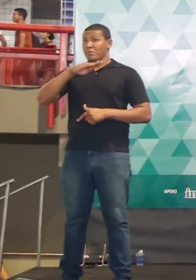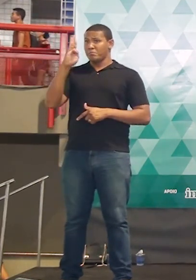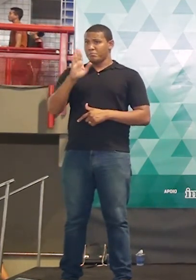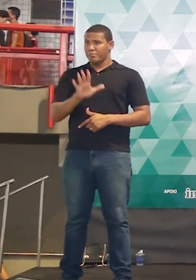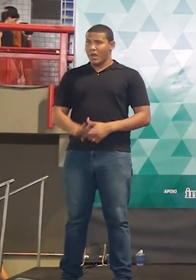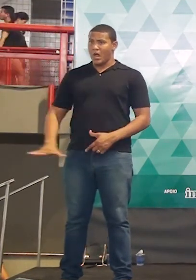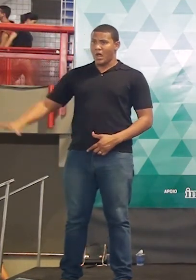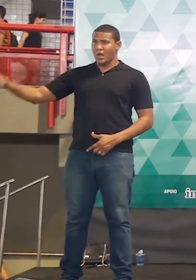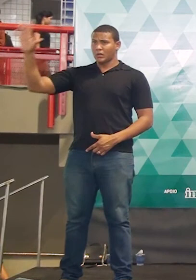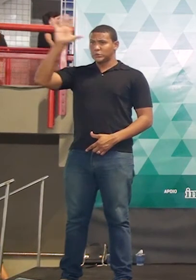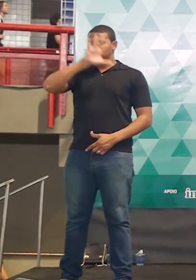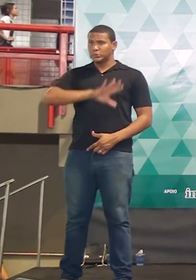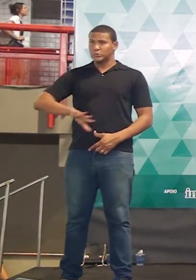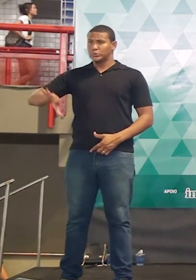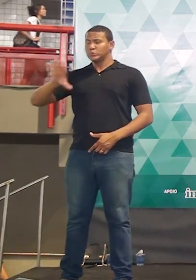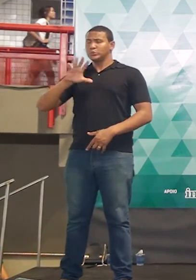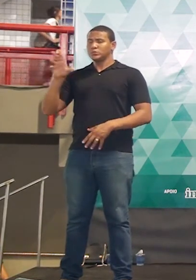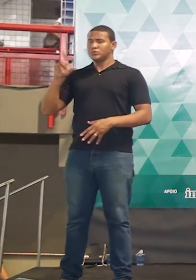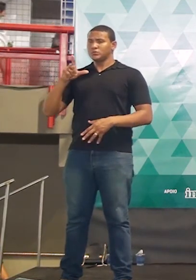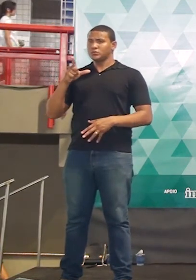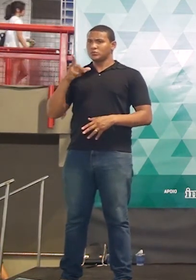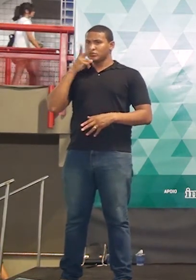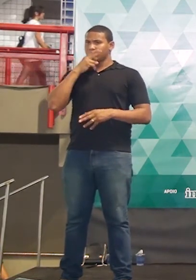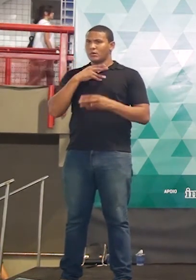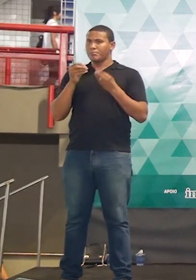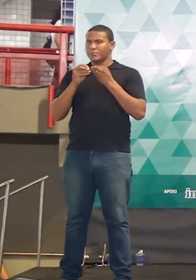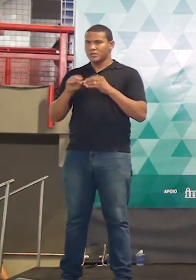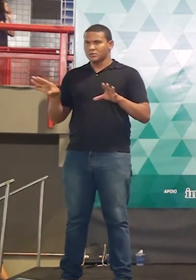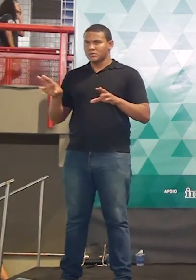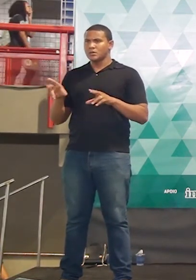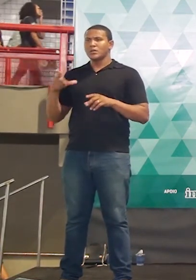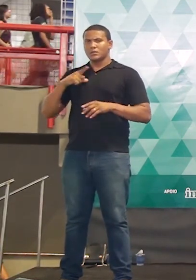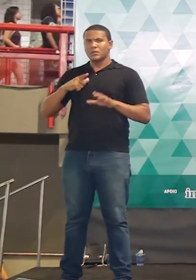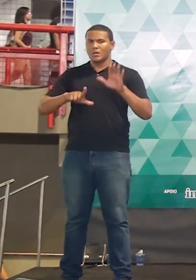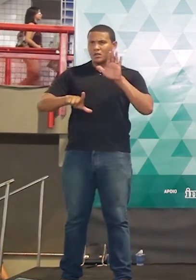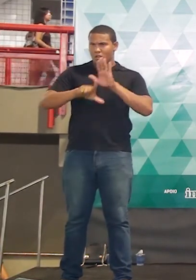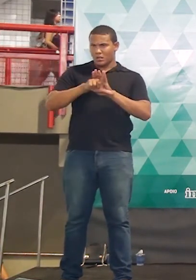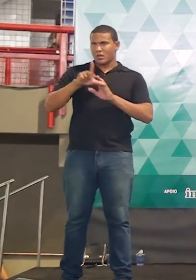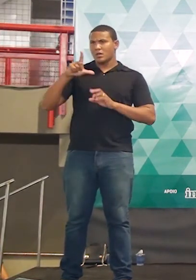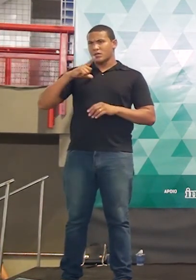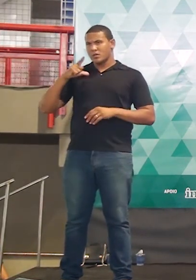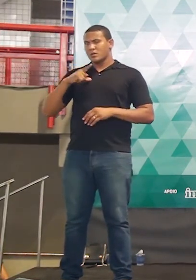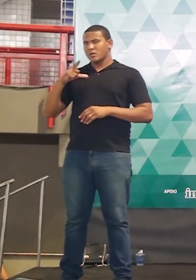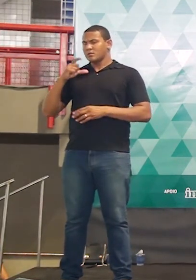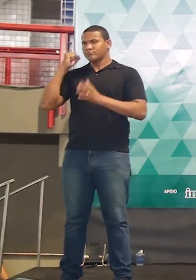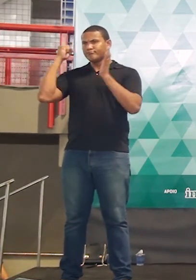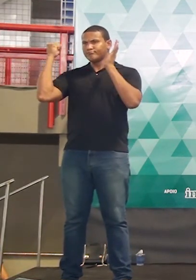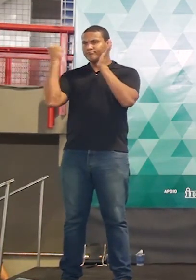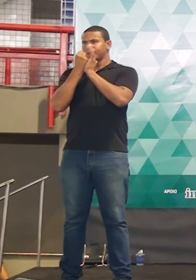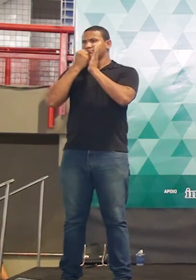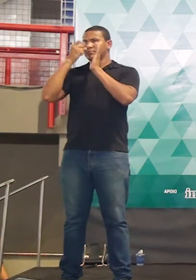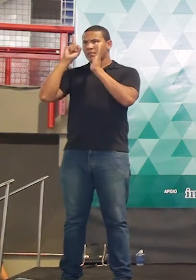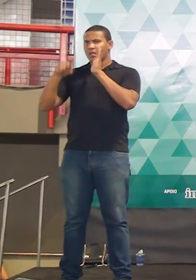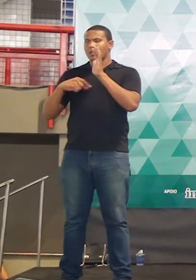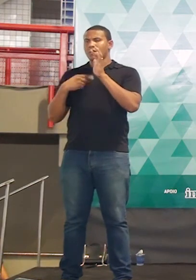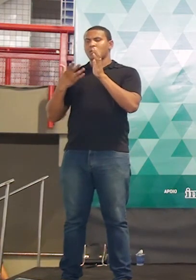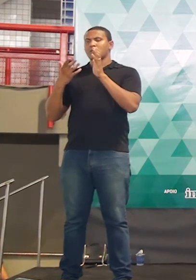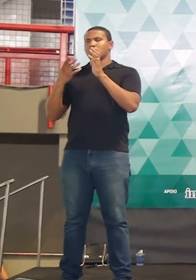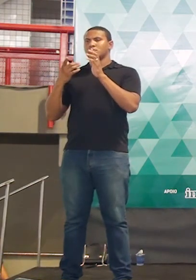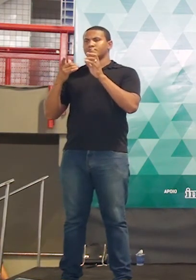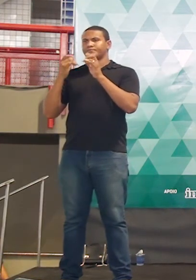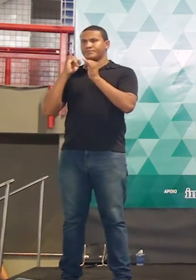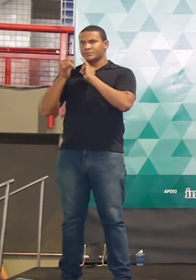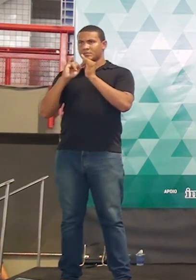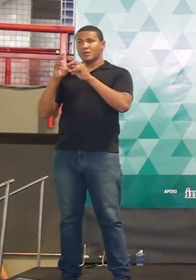os brasileiros. E existem lei que existe um marco da internet que regulamenta. E o Enem é